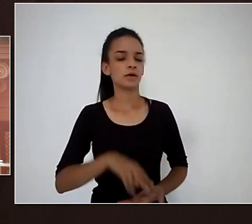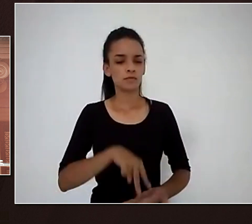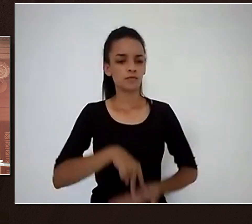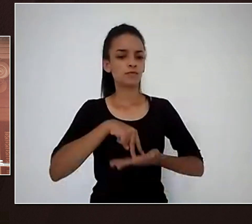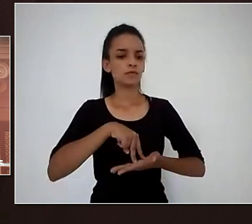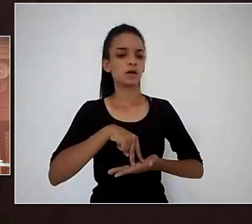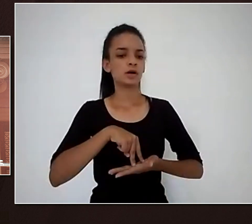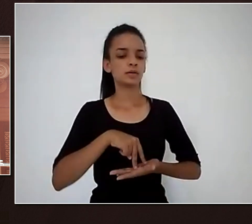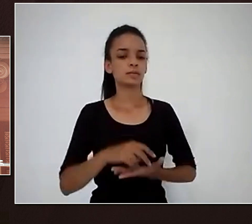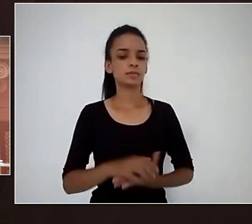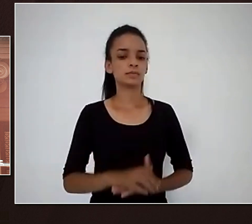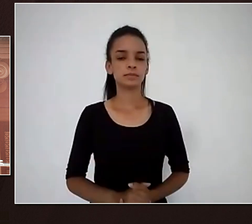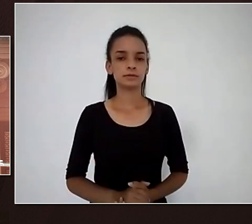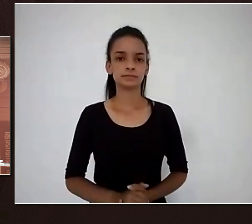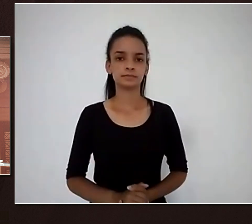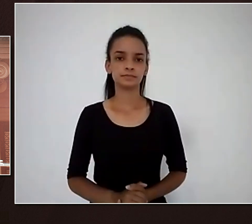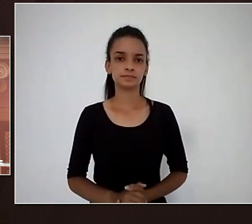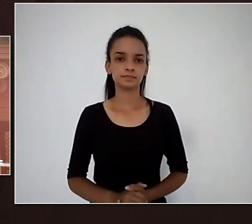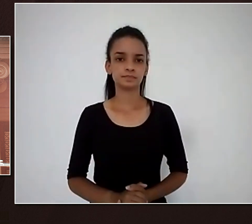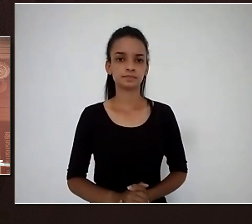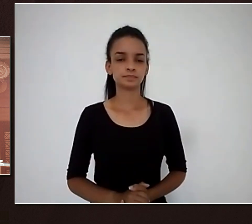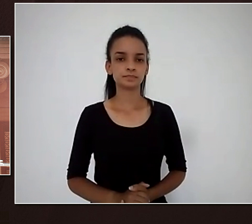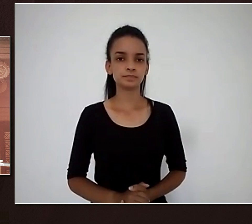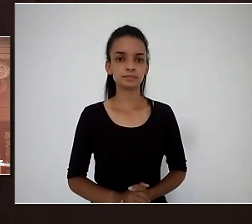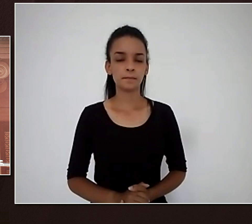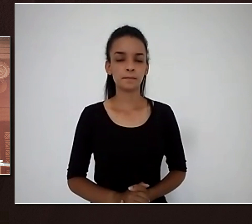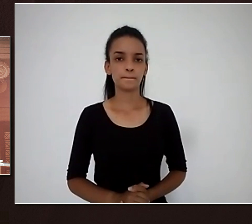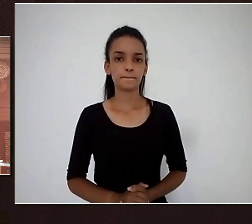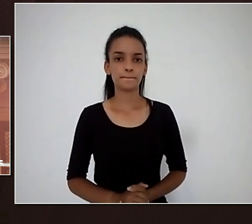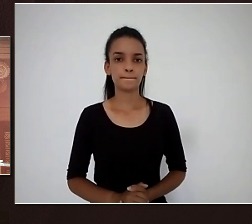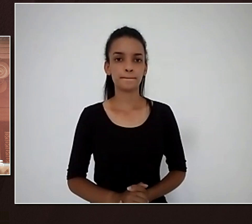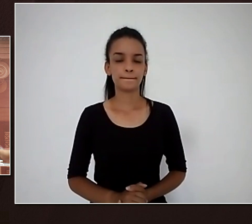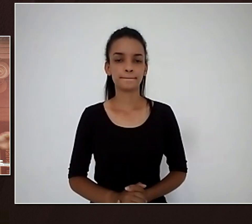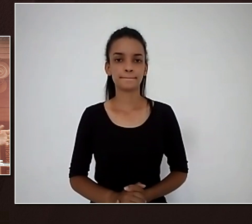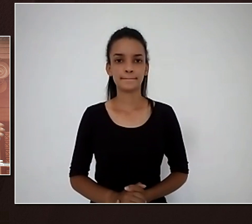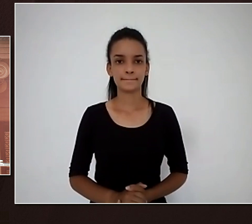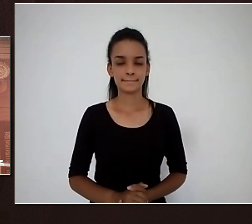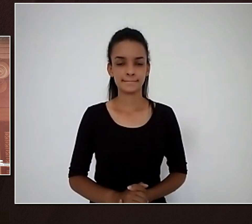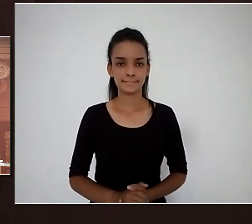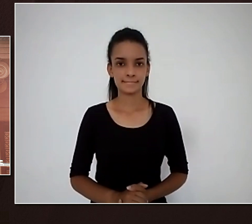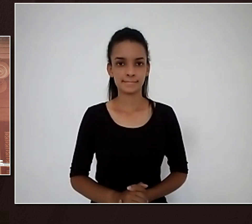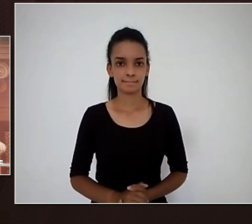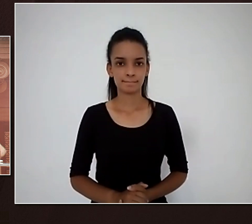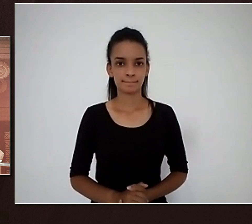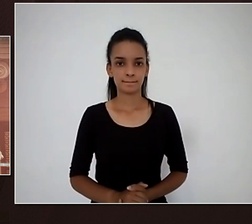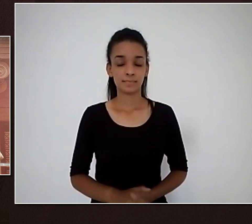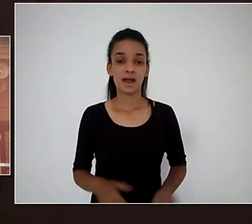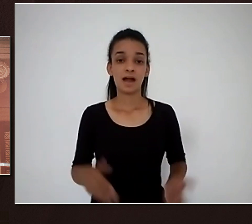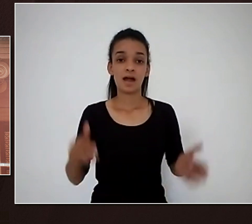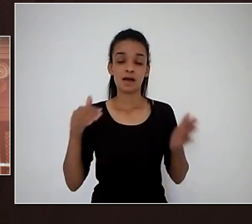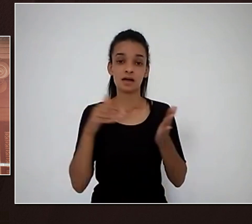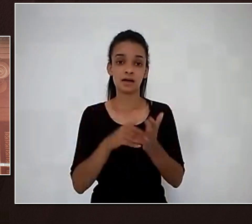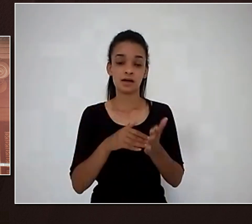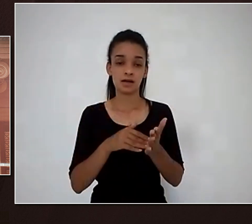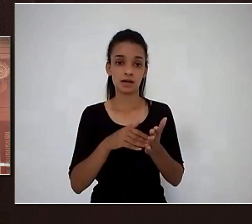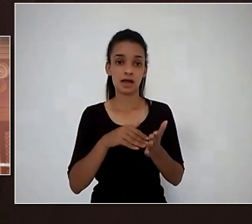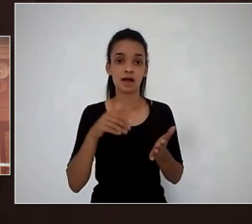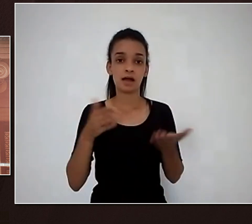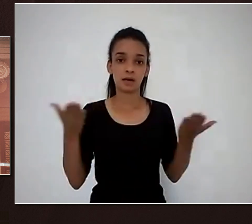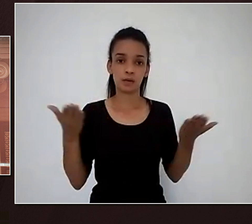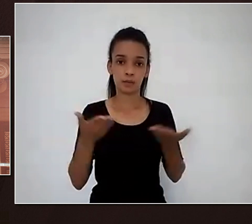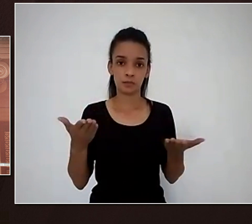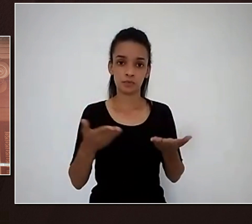Até esse ponto, né, são pontos positivos da igreja em Éfeso, né?